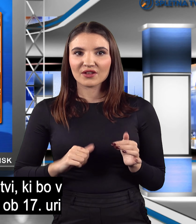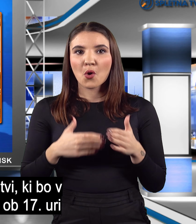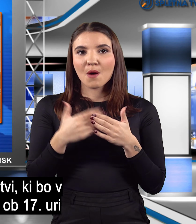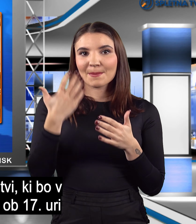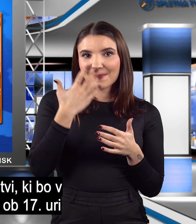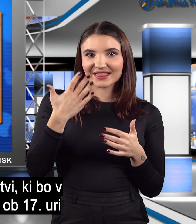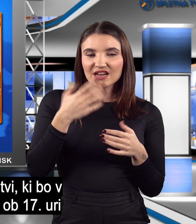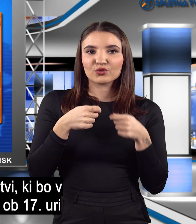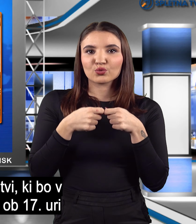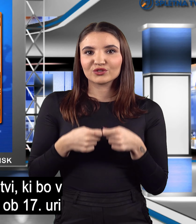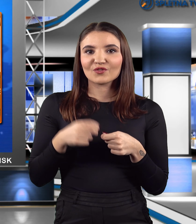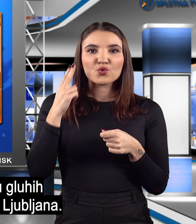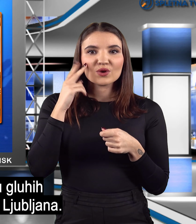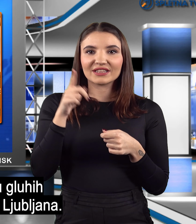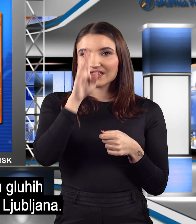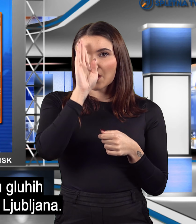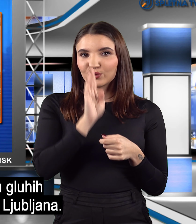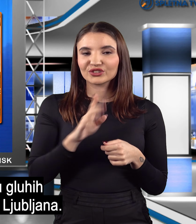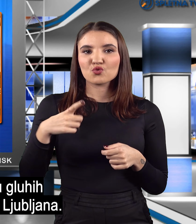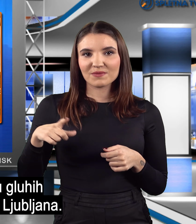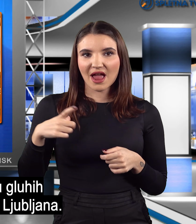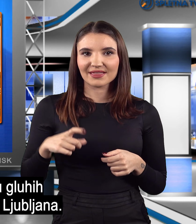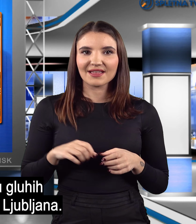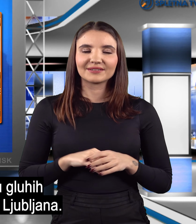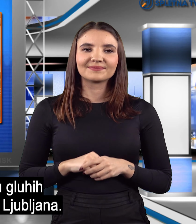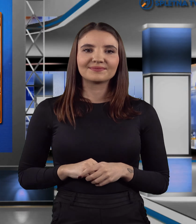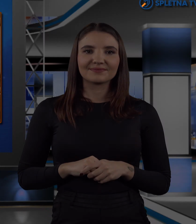ob 17. uri v Društvu gluhih in naglušnih Ljubljana.